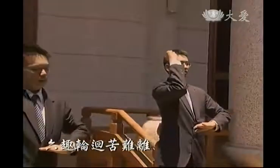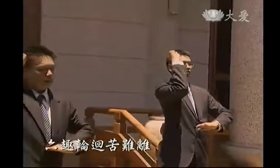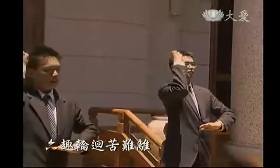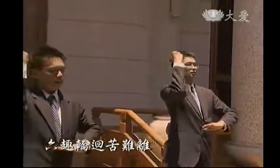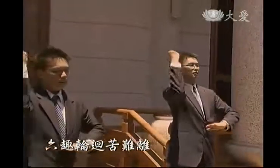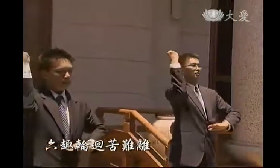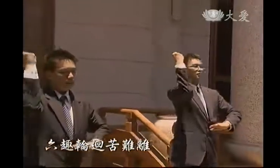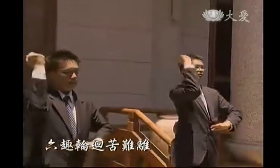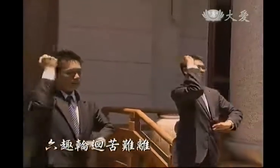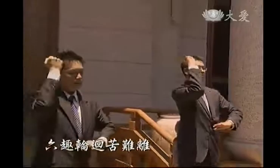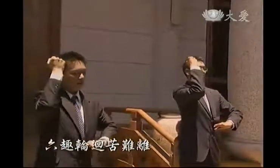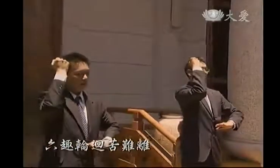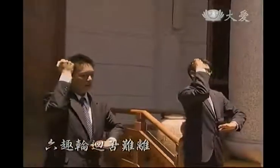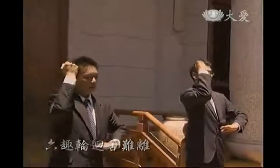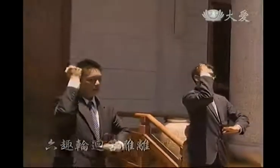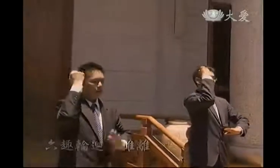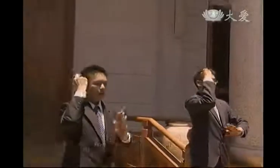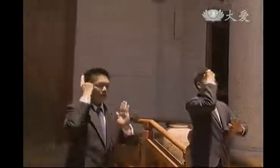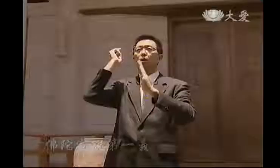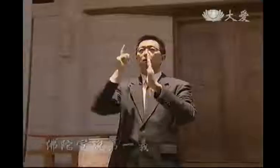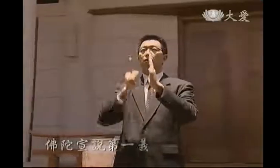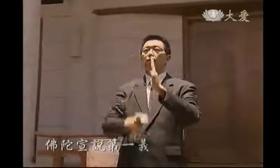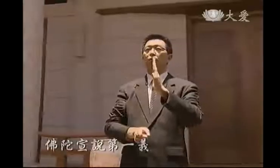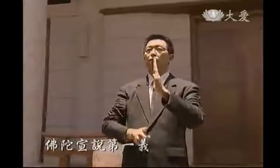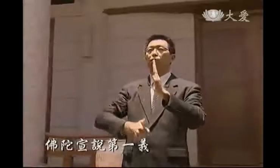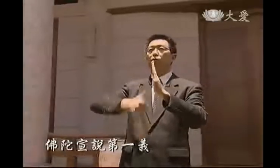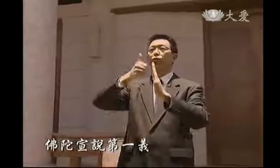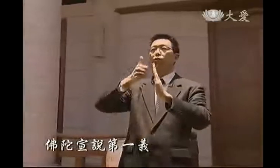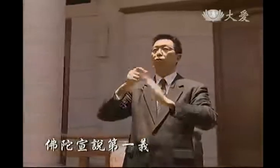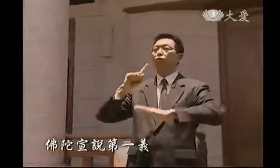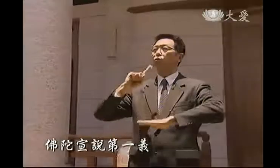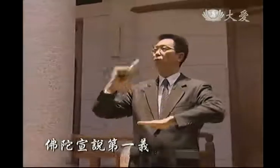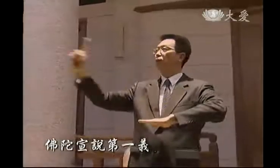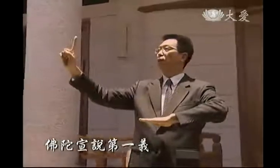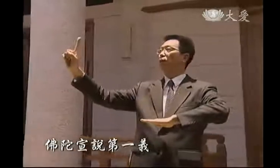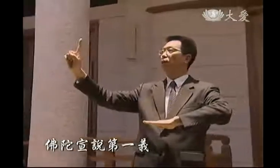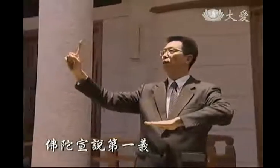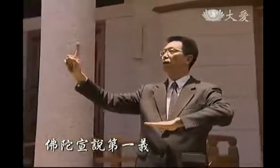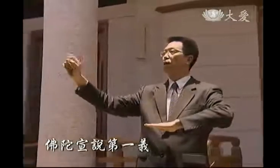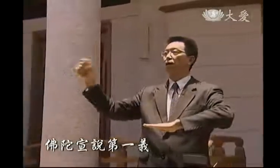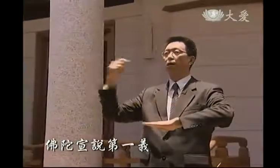佛陀宣说第一义。